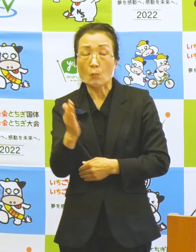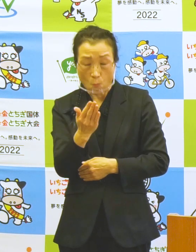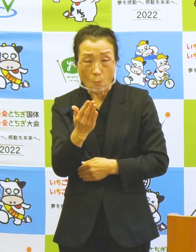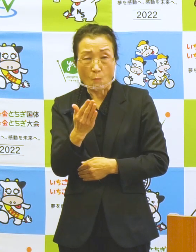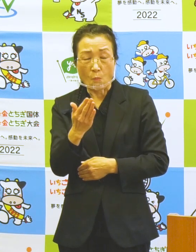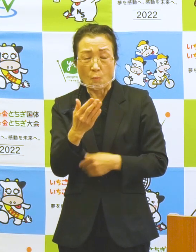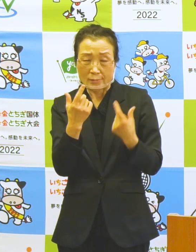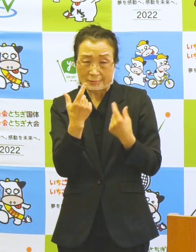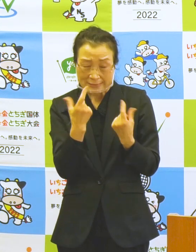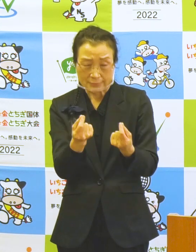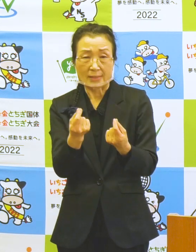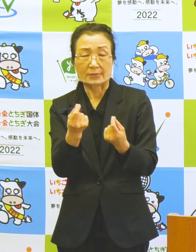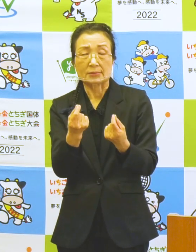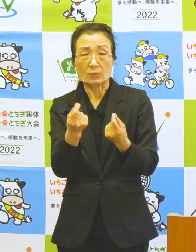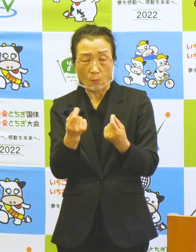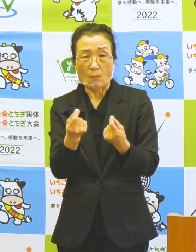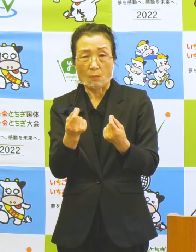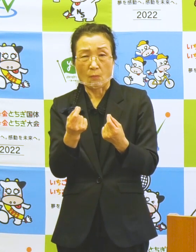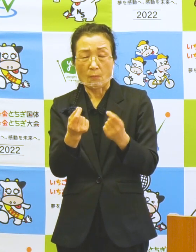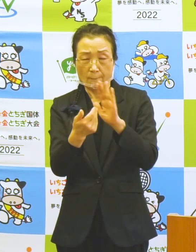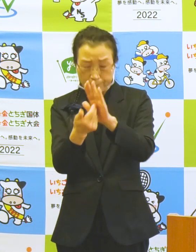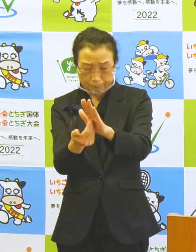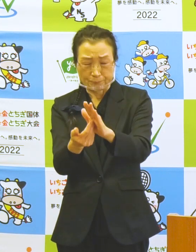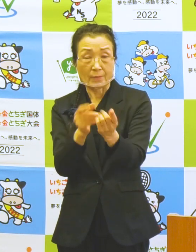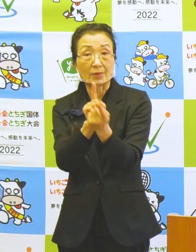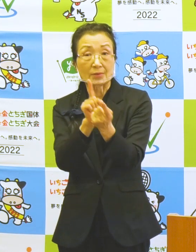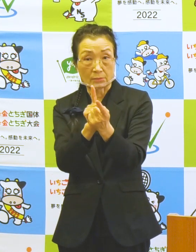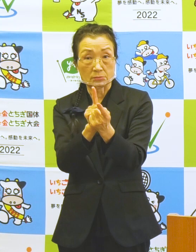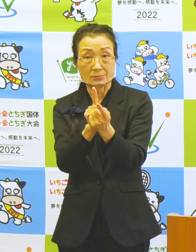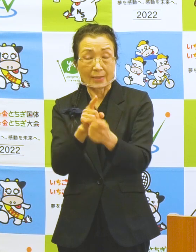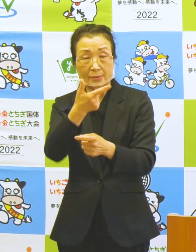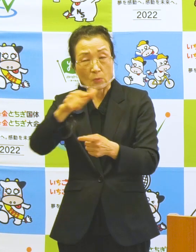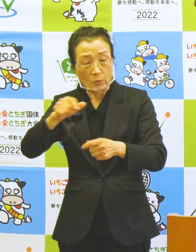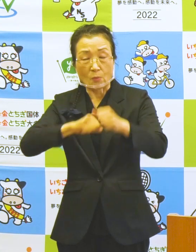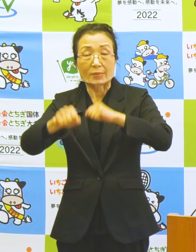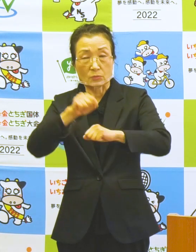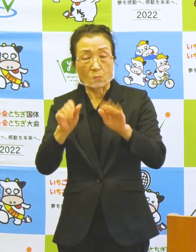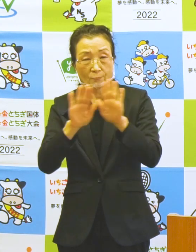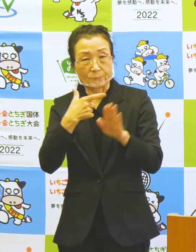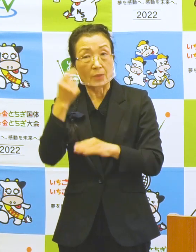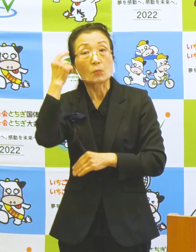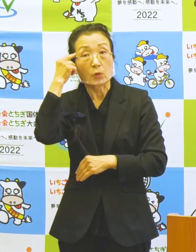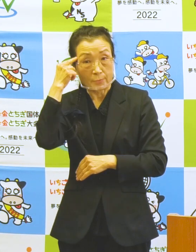染対策を取って、さまざまな活動を行っていきたいと考えています。